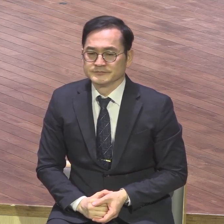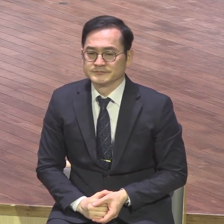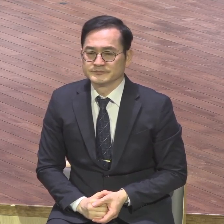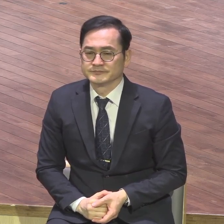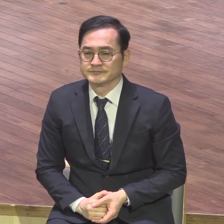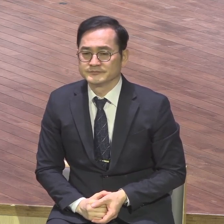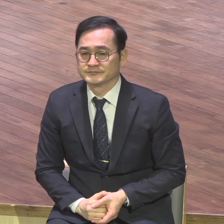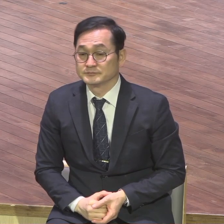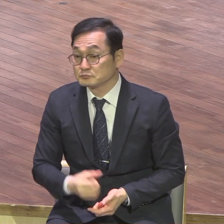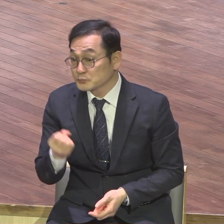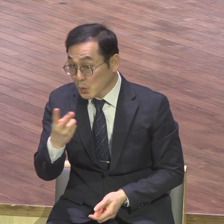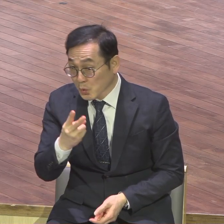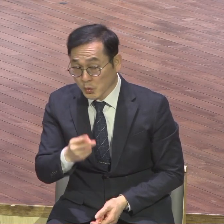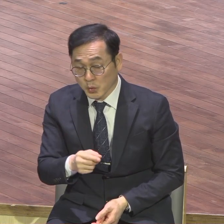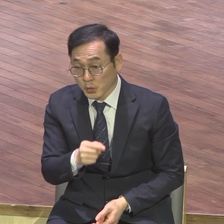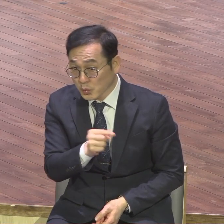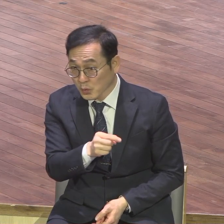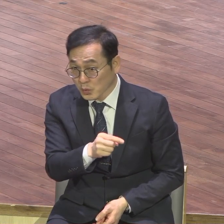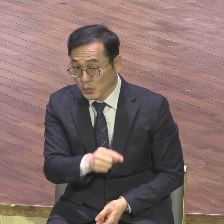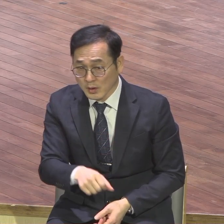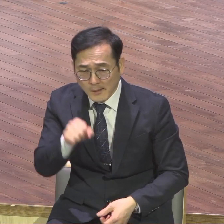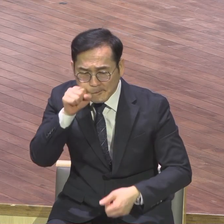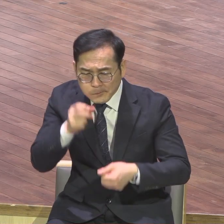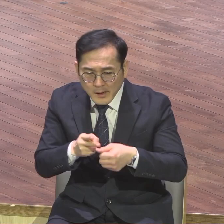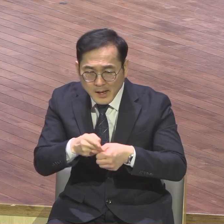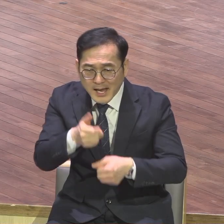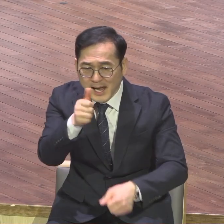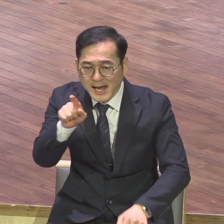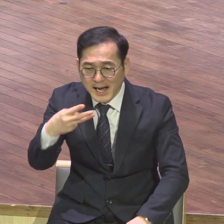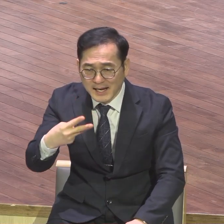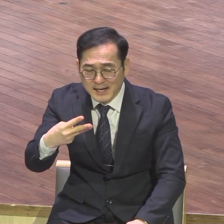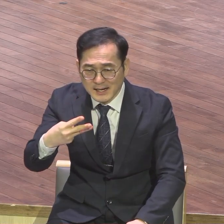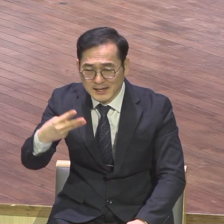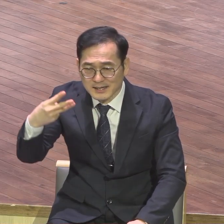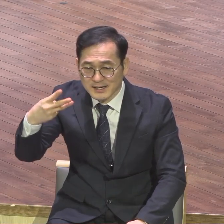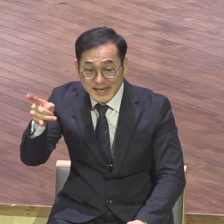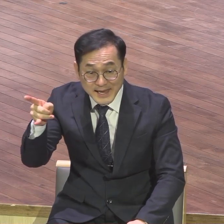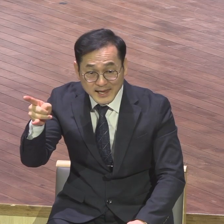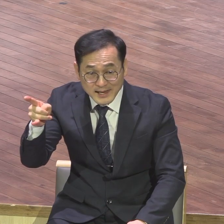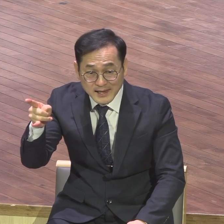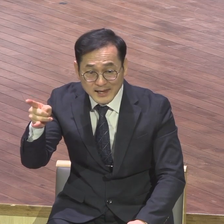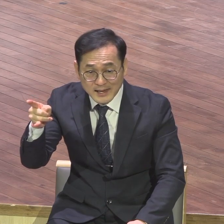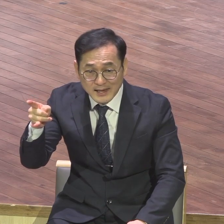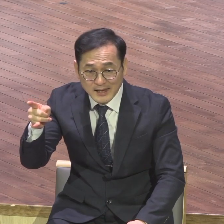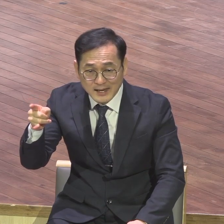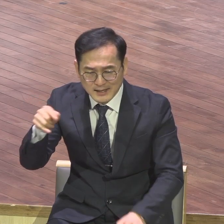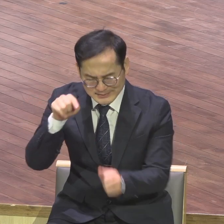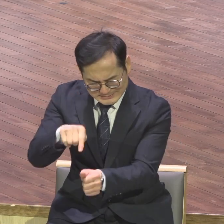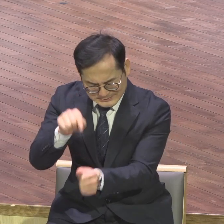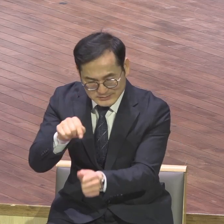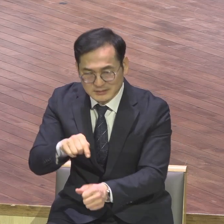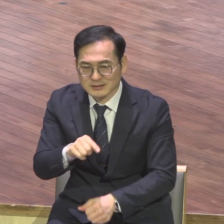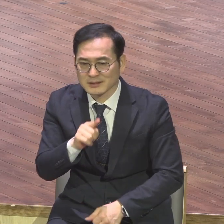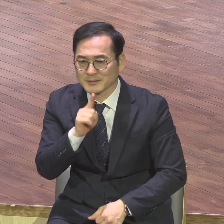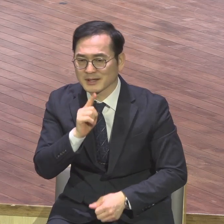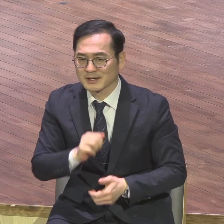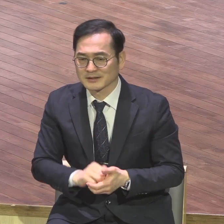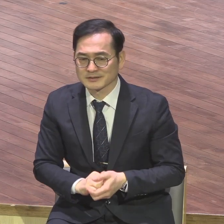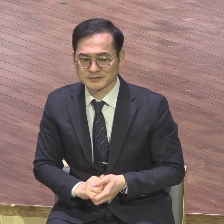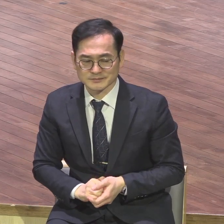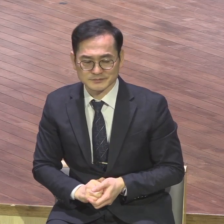그리고 이들이 주장한 것이 있는데 그게 뭐냐 할래 할래. 오늘 본문에 몸을 상하게 한 일을 삼가라 그랬는데 이전